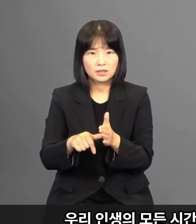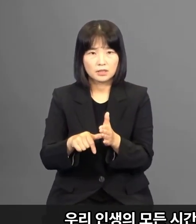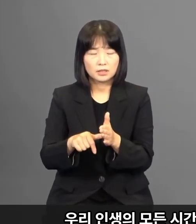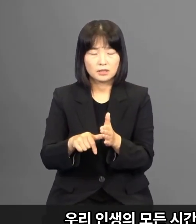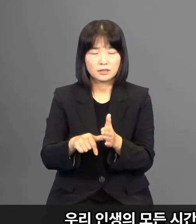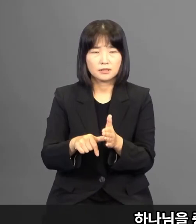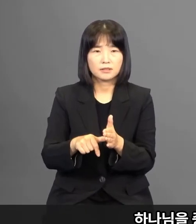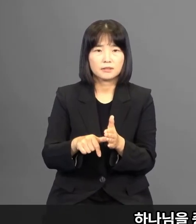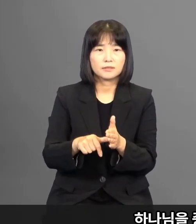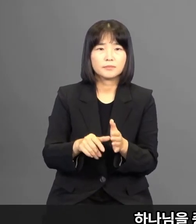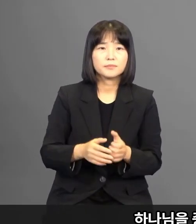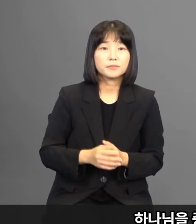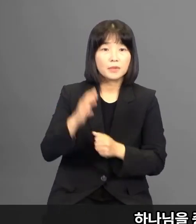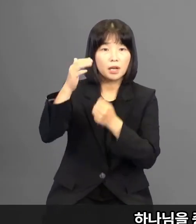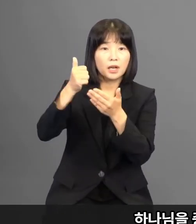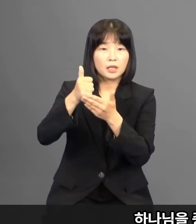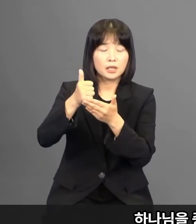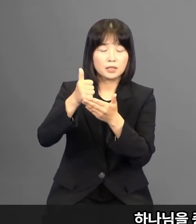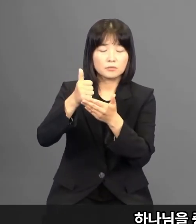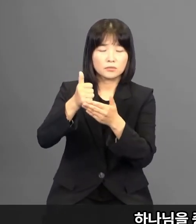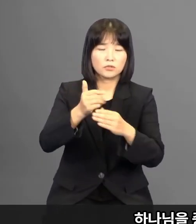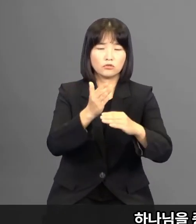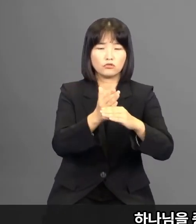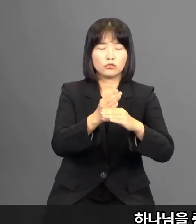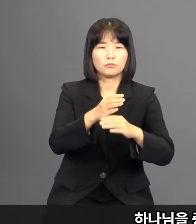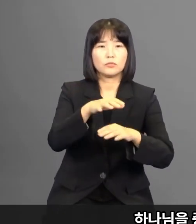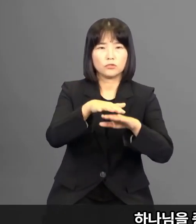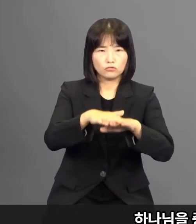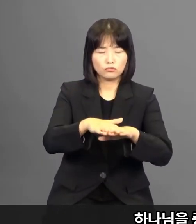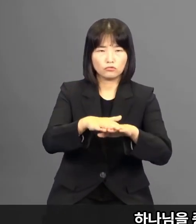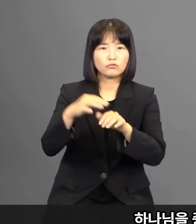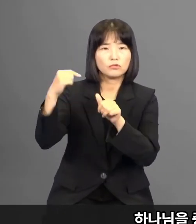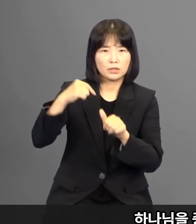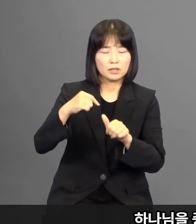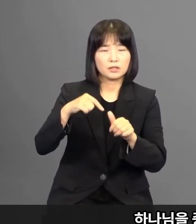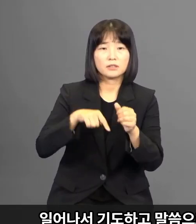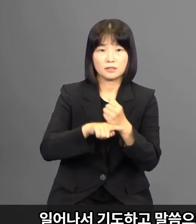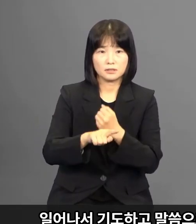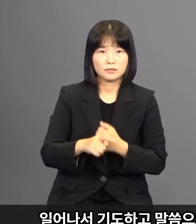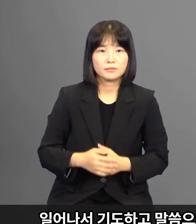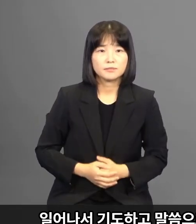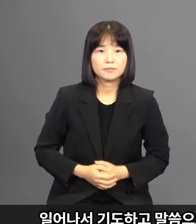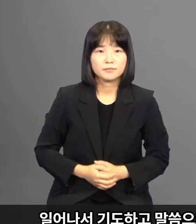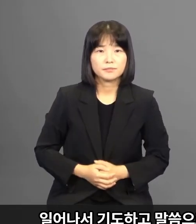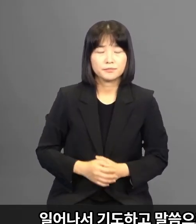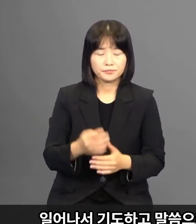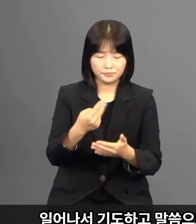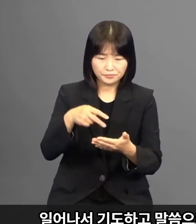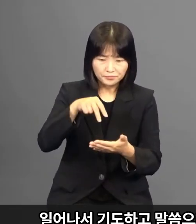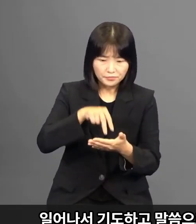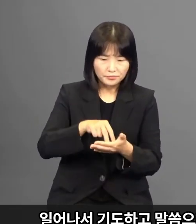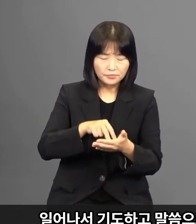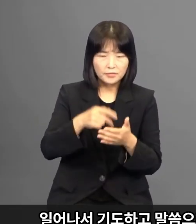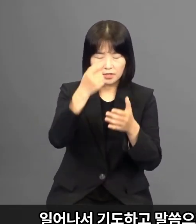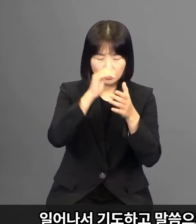구조 속에 하나님을 중심에 두라는 뜻입니다. 일어나서